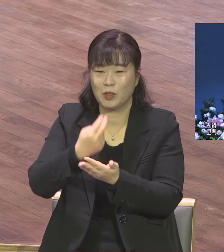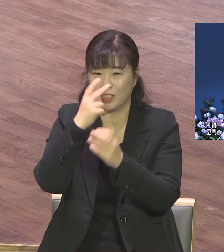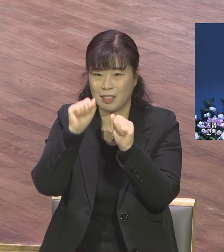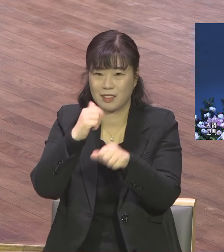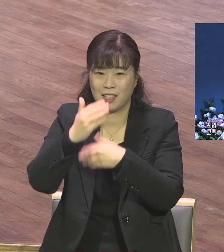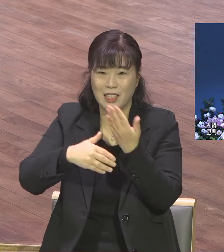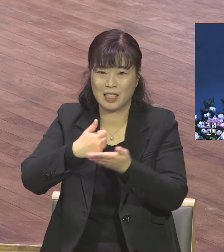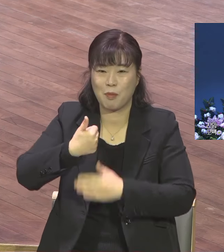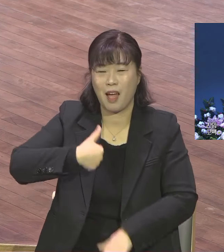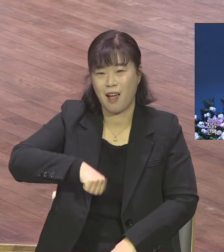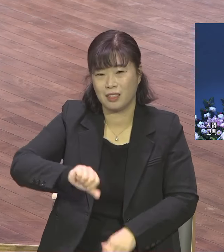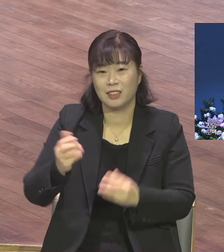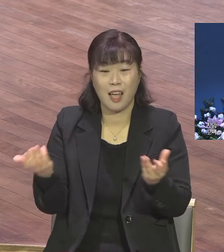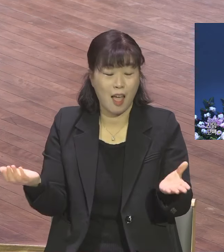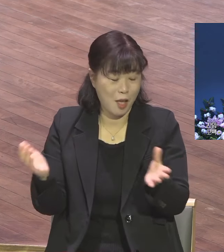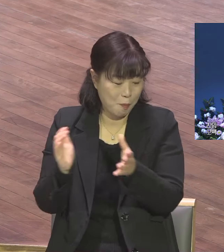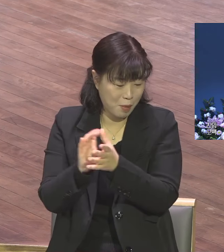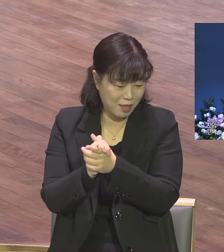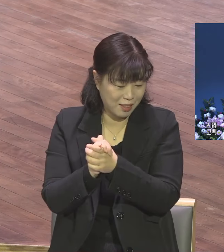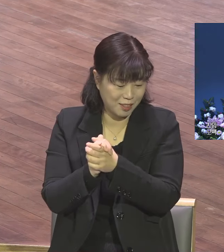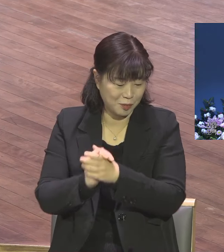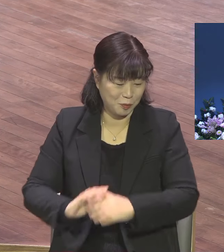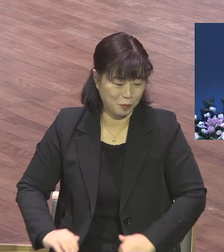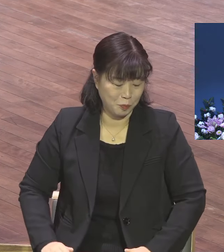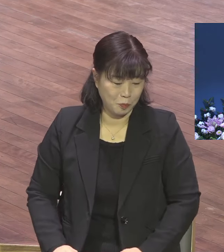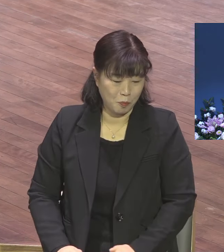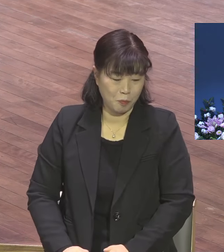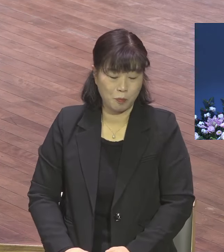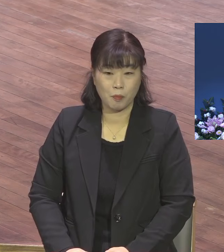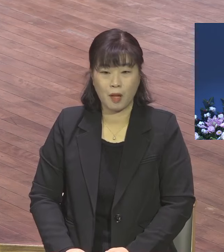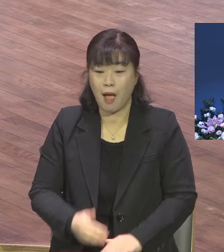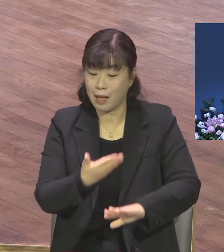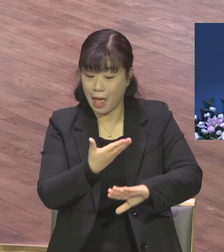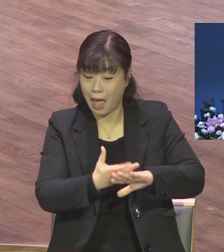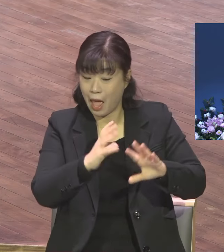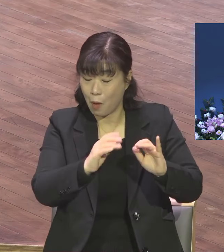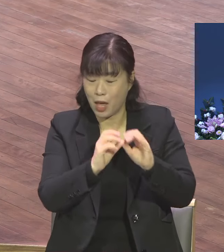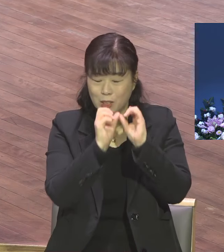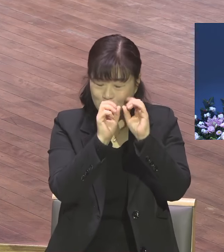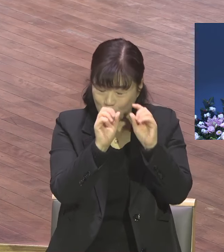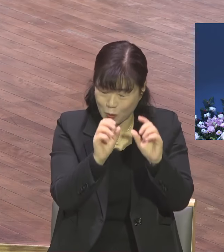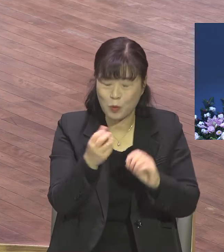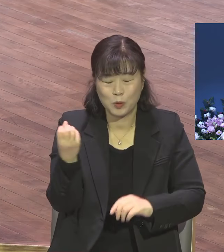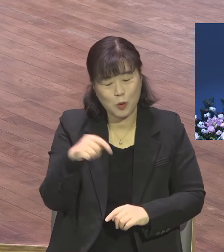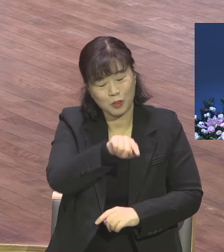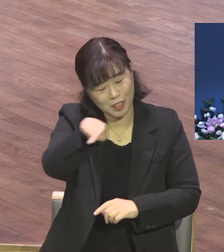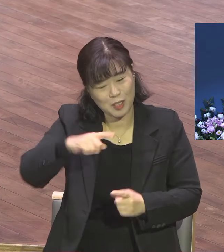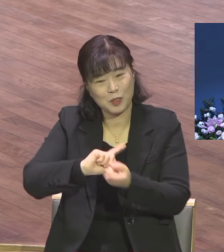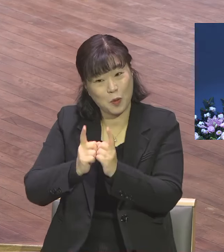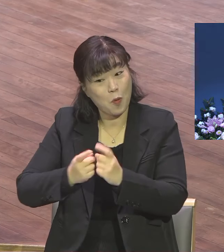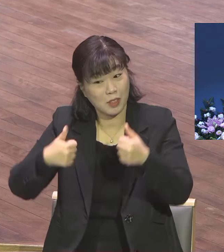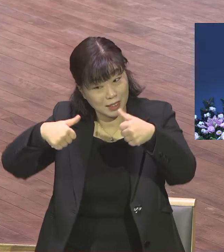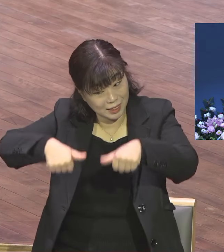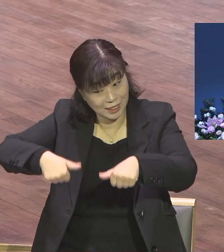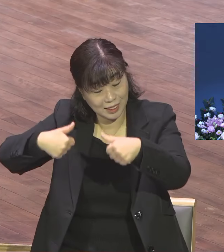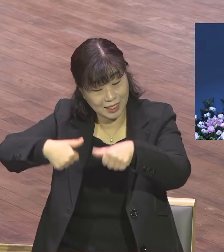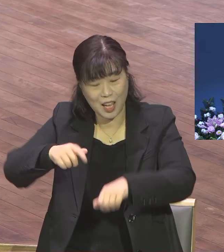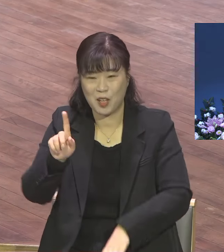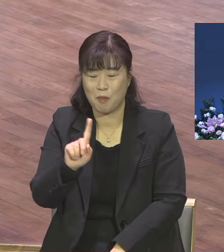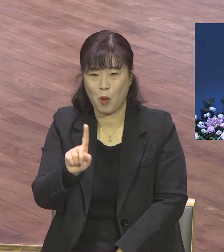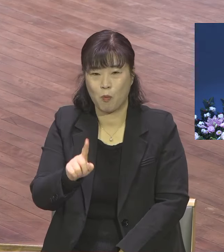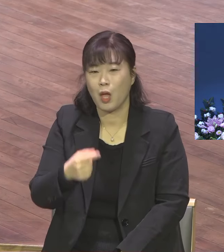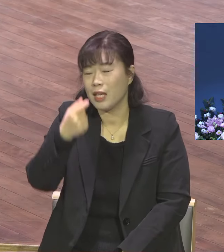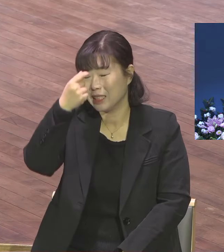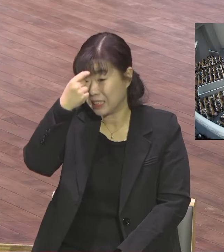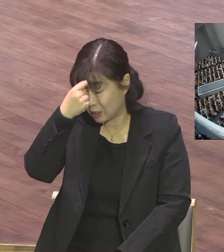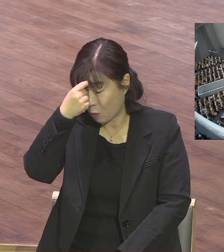살아계신 하나님의 아들이십니다. 아멘. 우리 해외 성도들도 같이 서로 인사합시다. 기도와 전도의